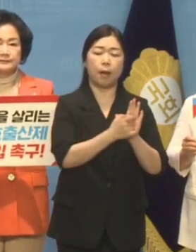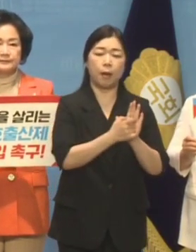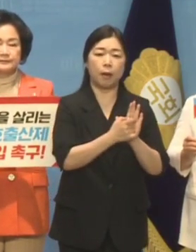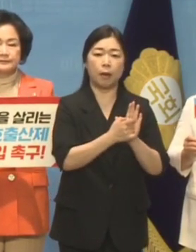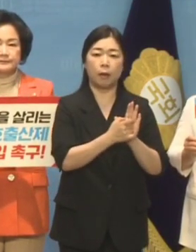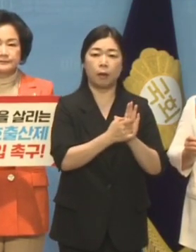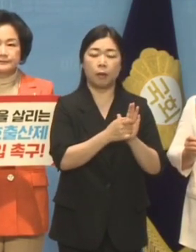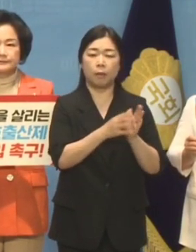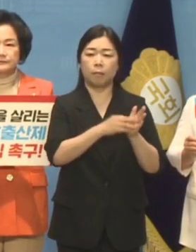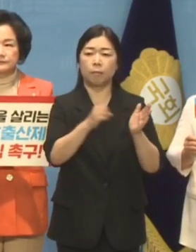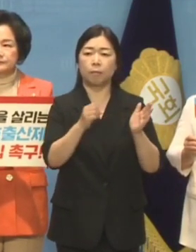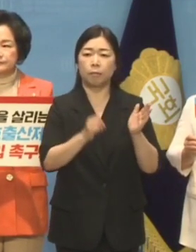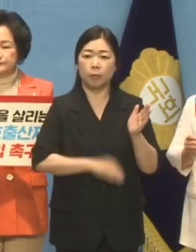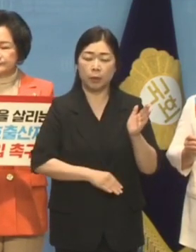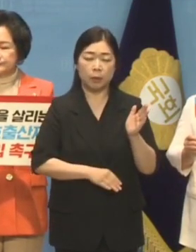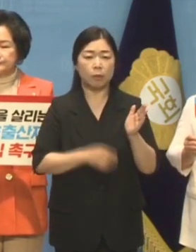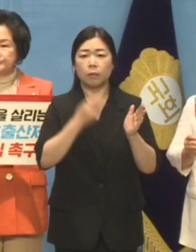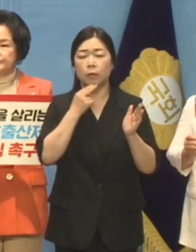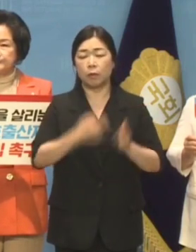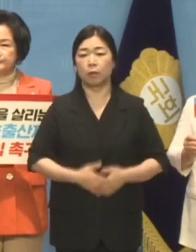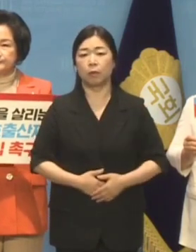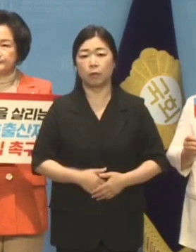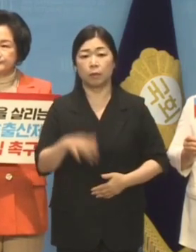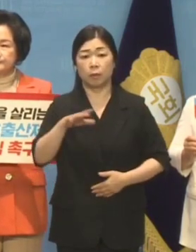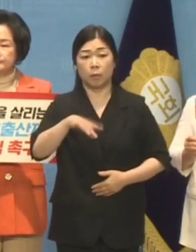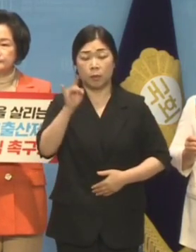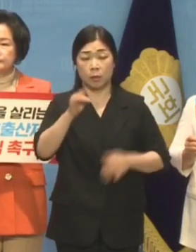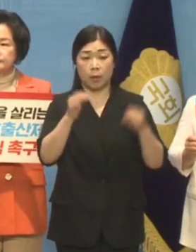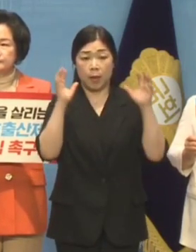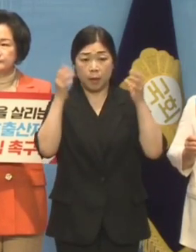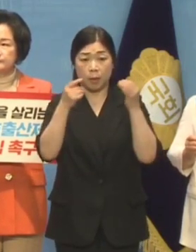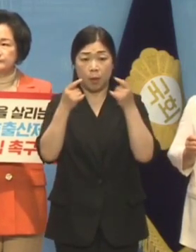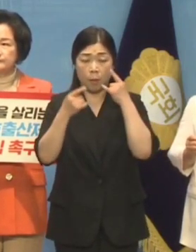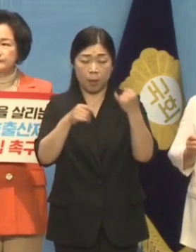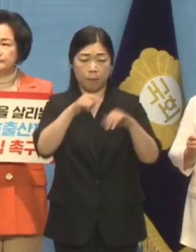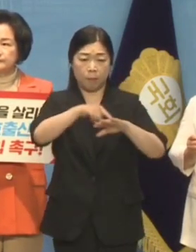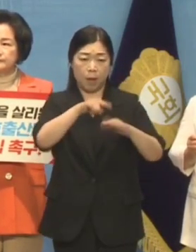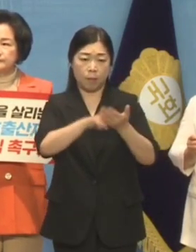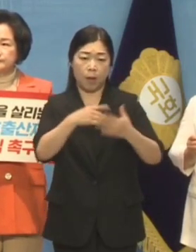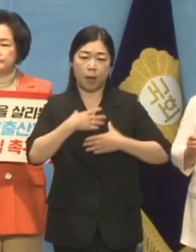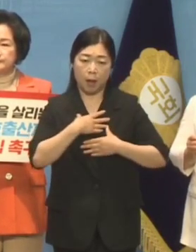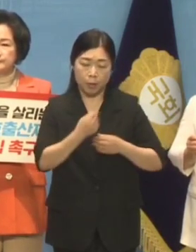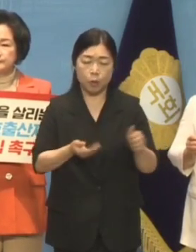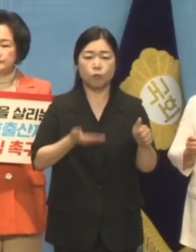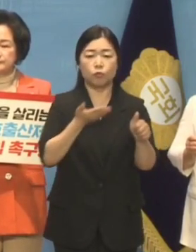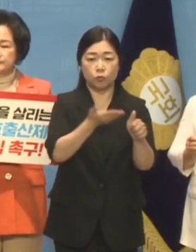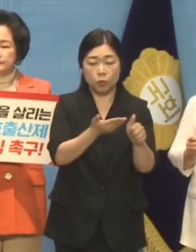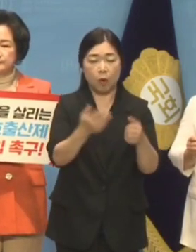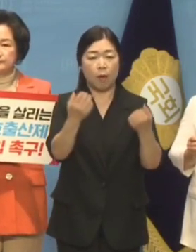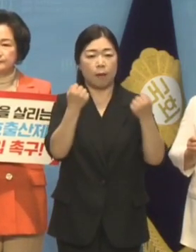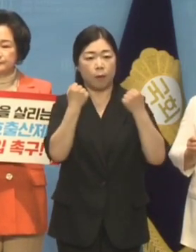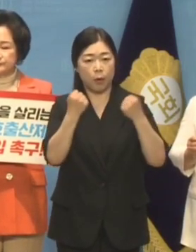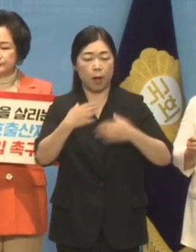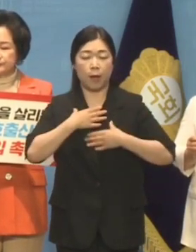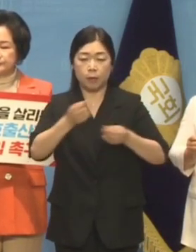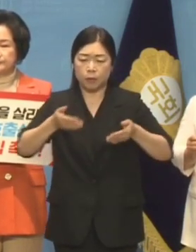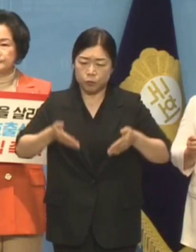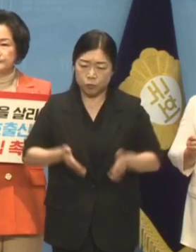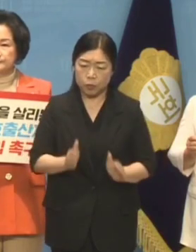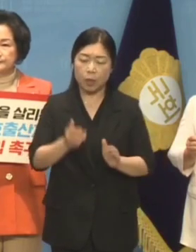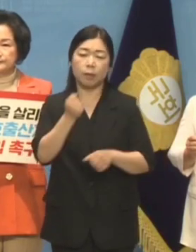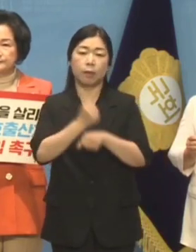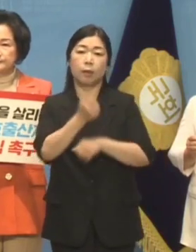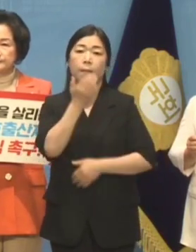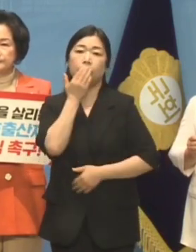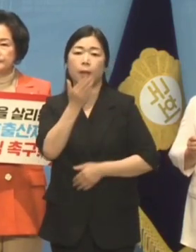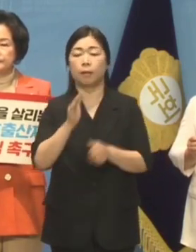않습니다. 우선적으로 불안정한 산모를 심리적으로 안정시키면서 건강하고 안전하게 출산할